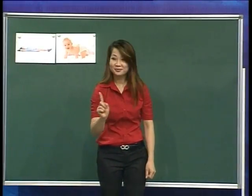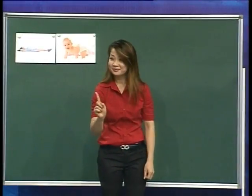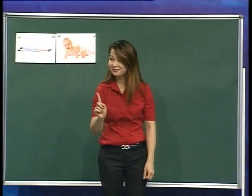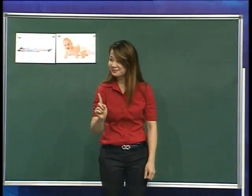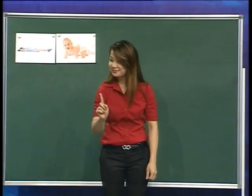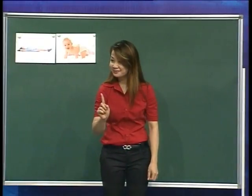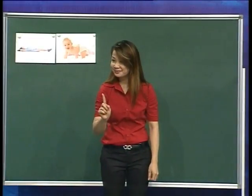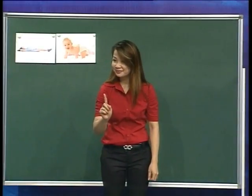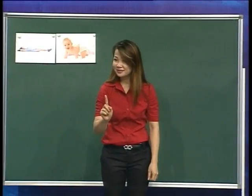Em bé đang bò